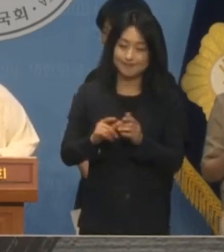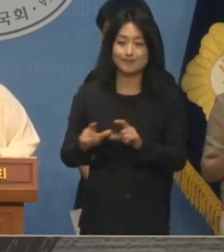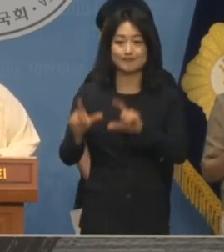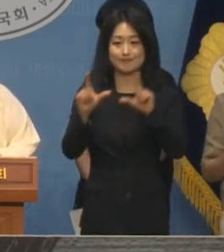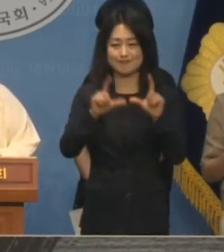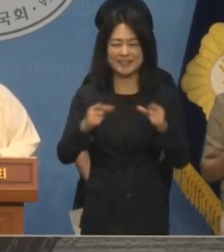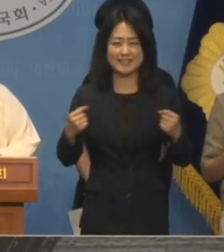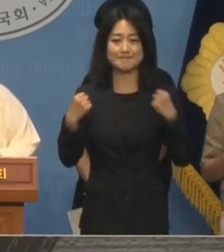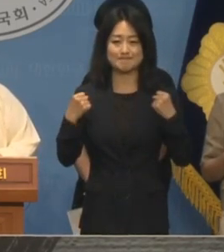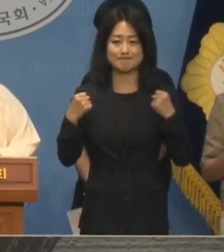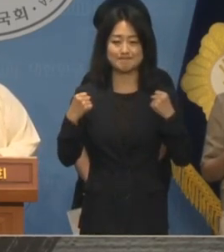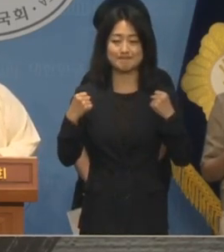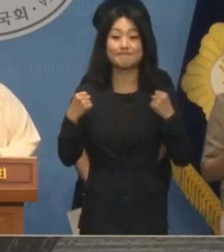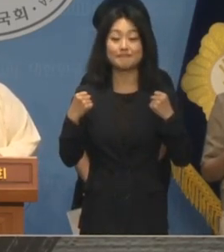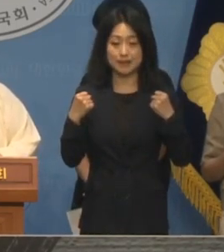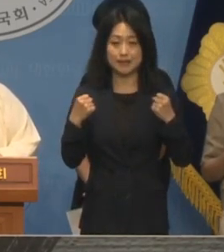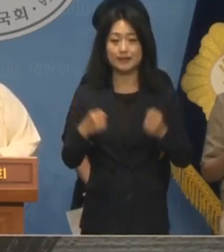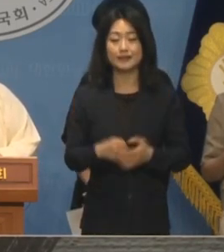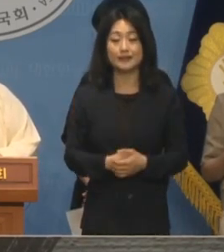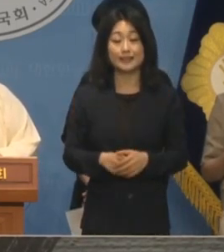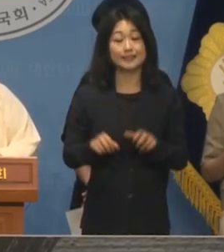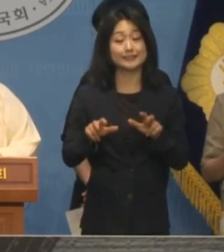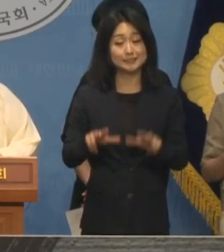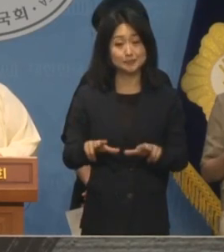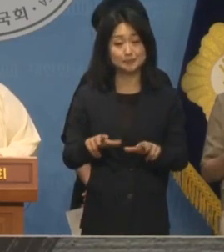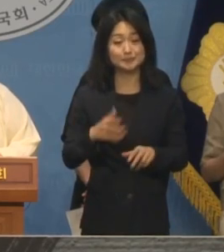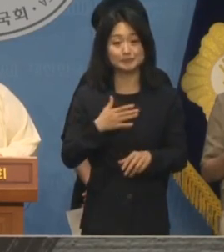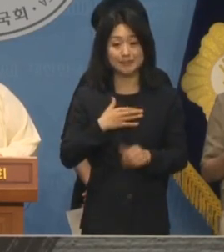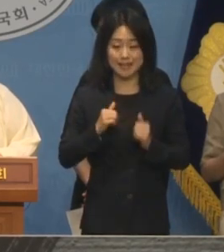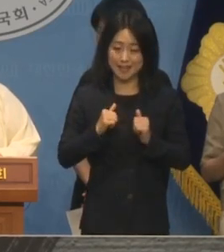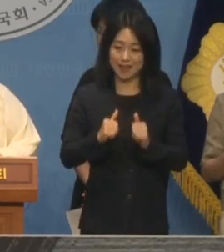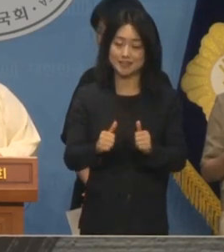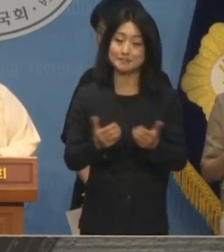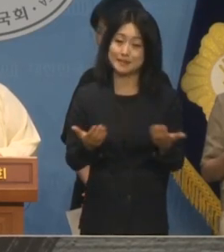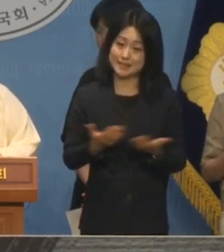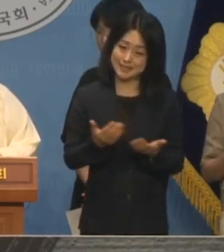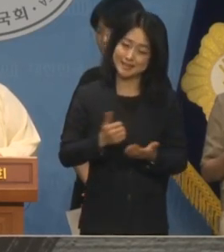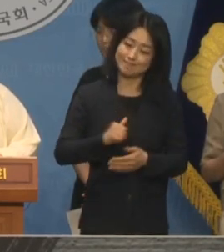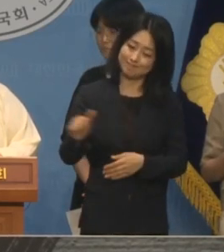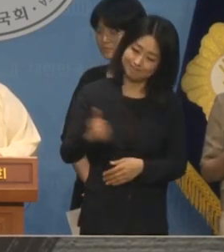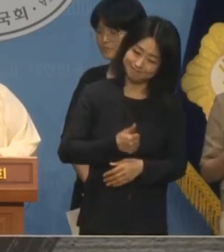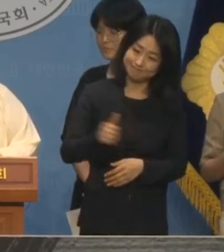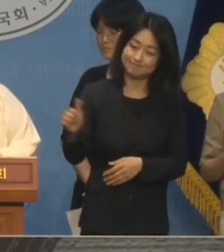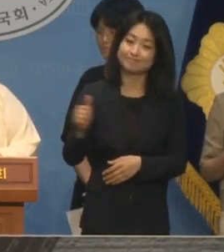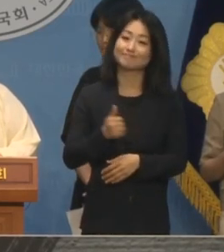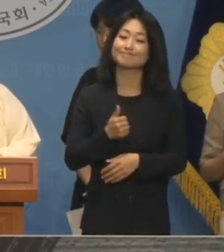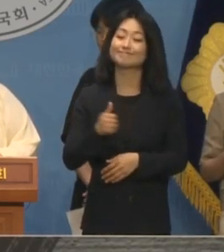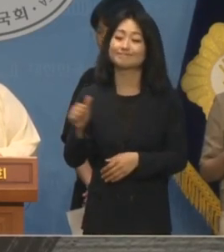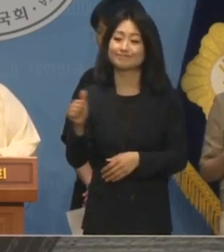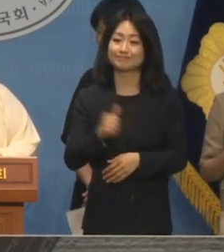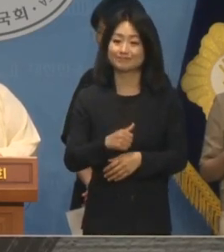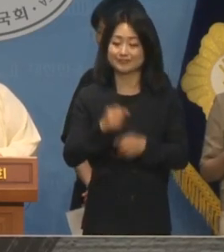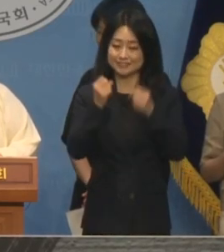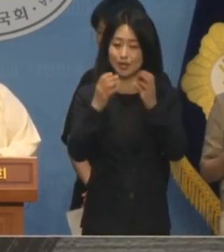살아갈 힘을 얻었습니다. 지금은 열심히 일도 하고 새로운 동료와